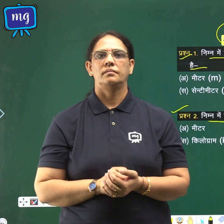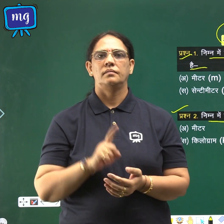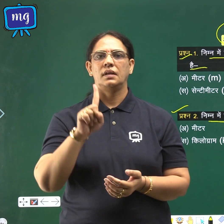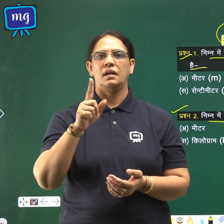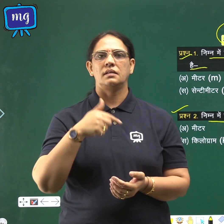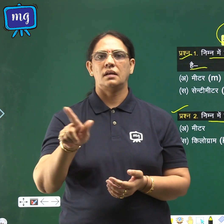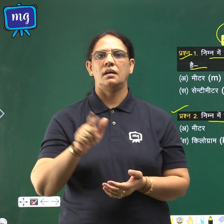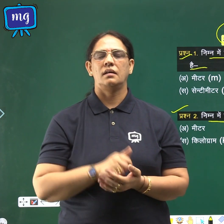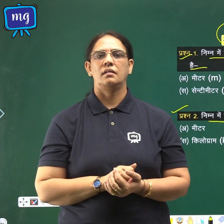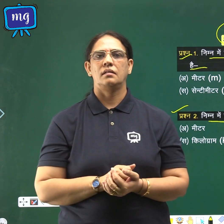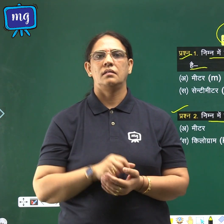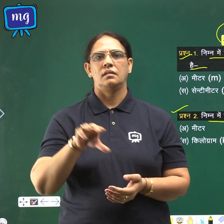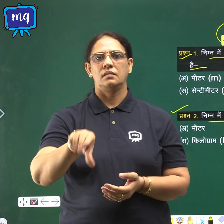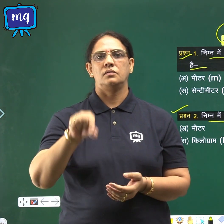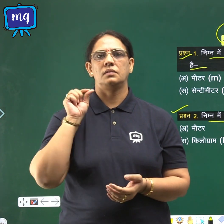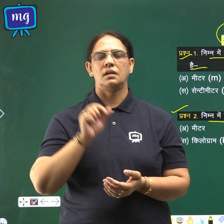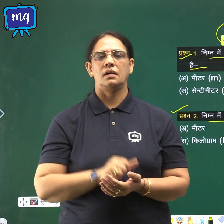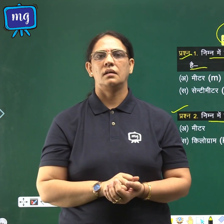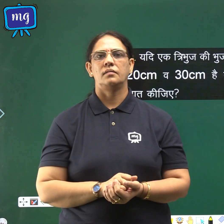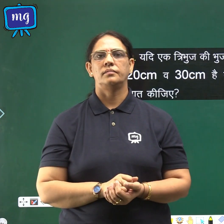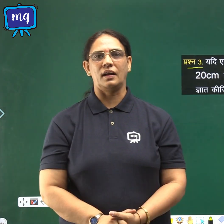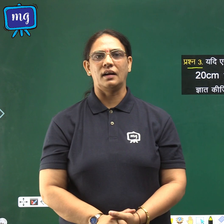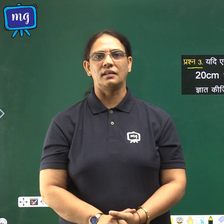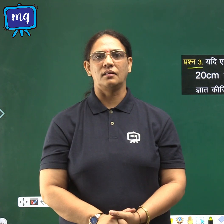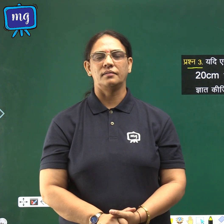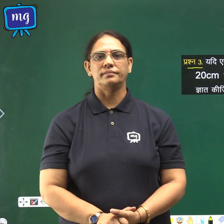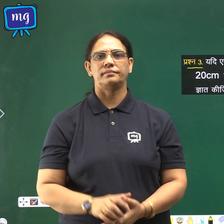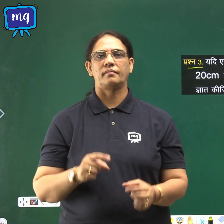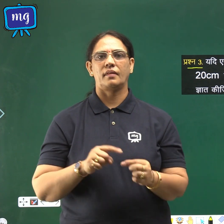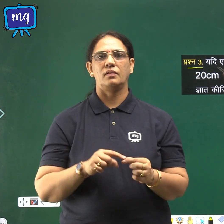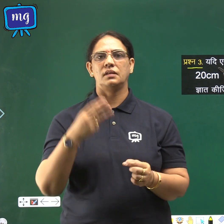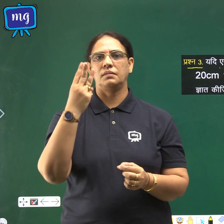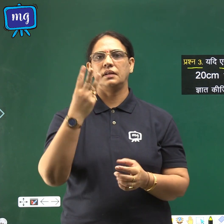एक सही है, उसे चूज करना है। प्रश्न तीन,